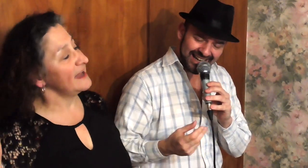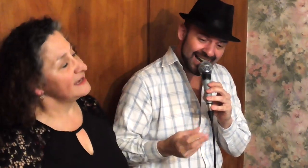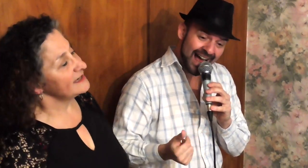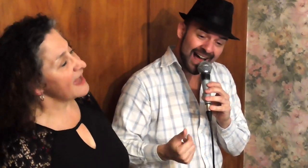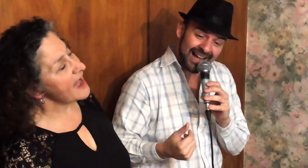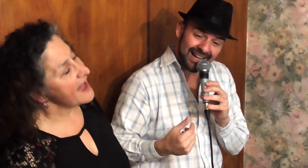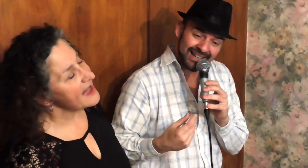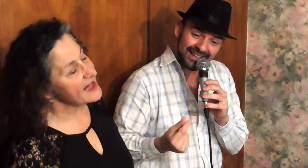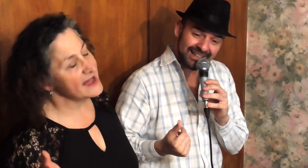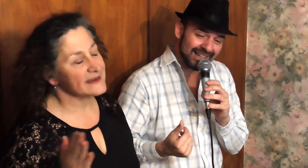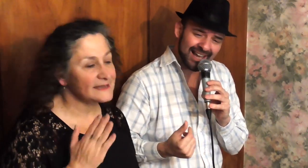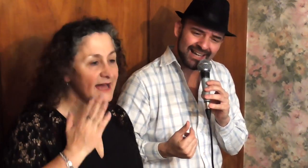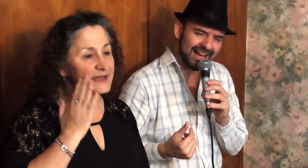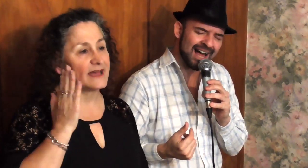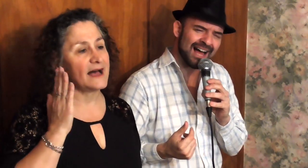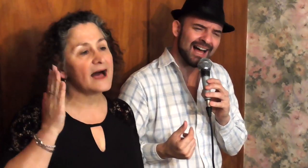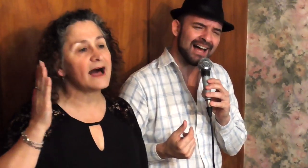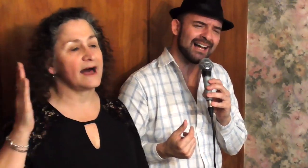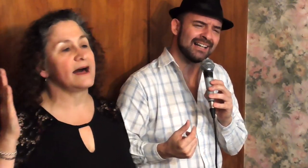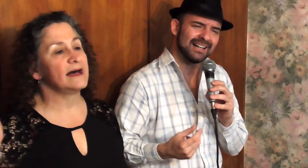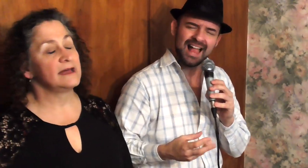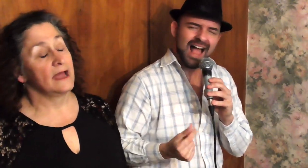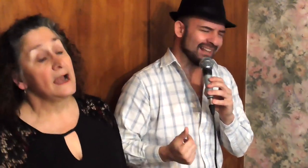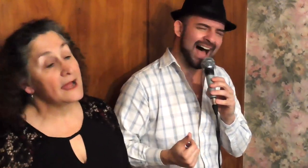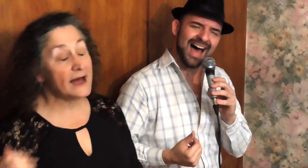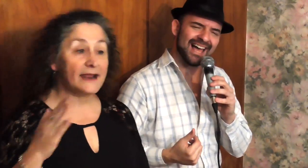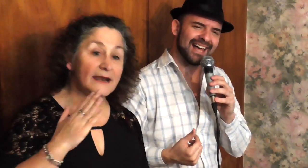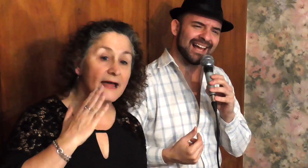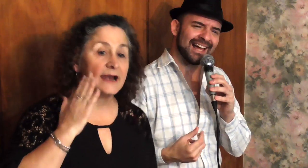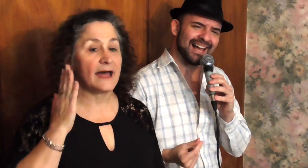ta-ra-ira, ira-ira.